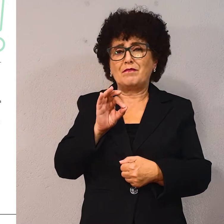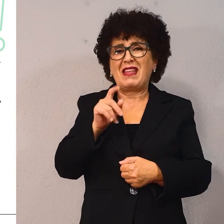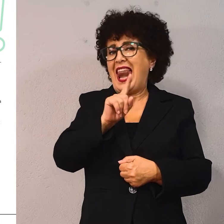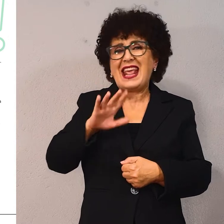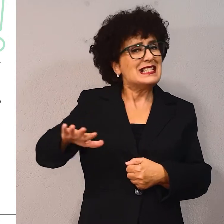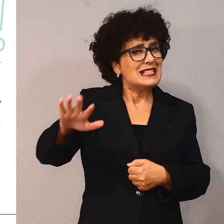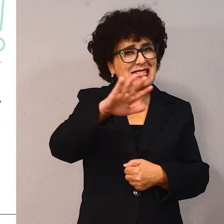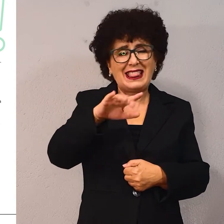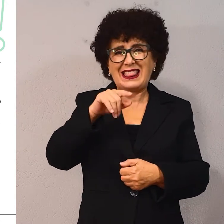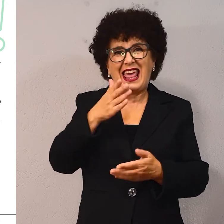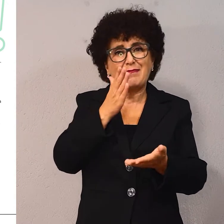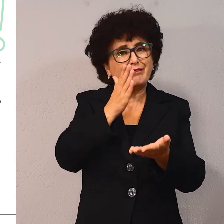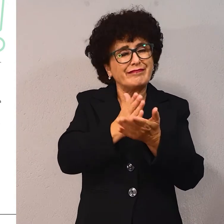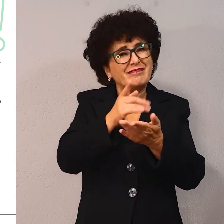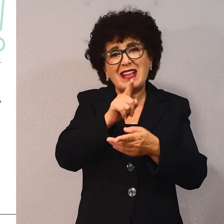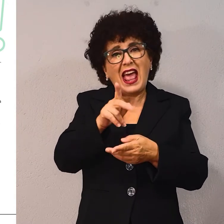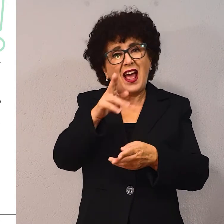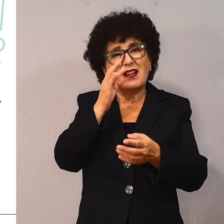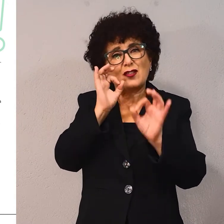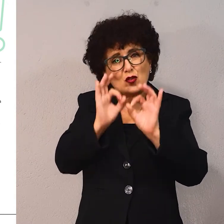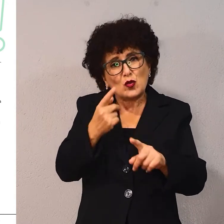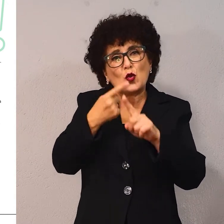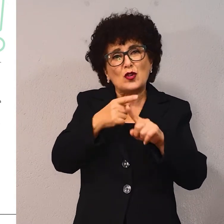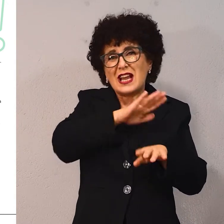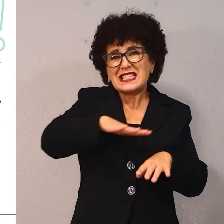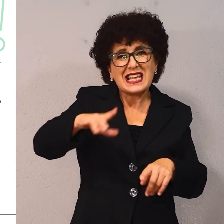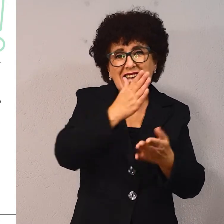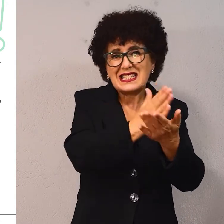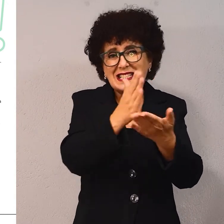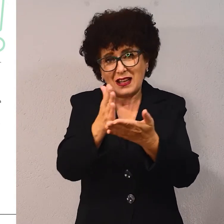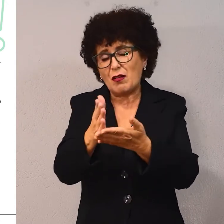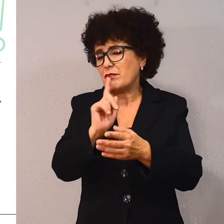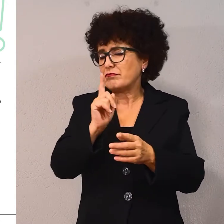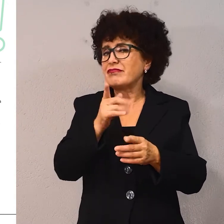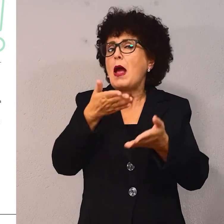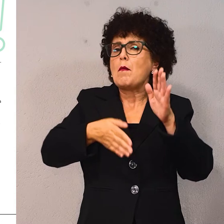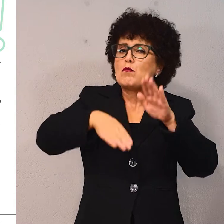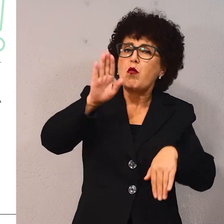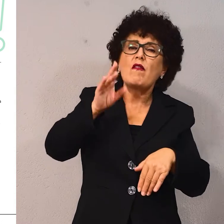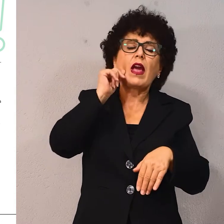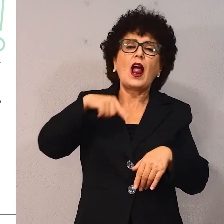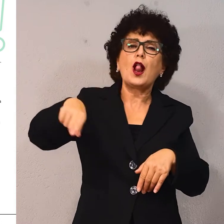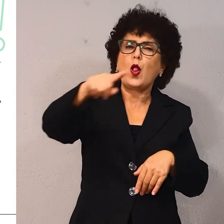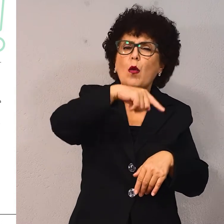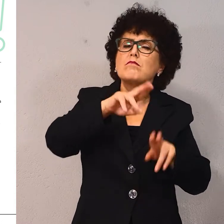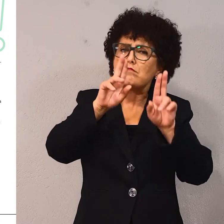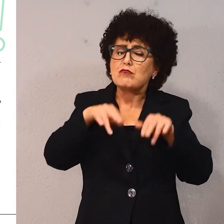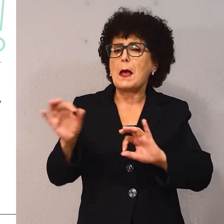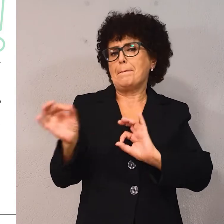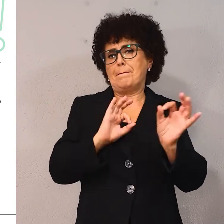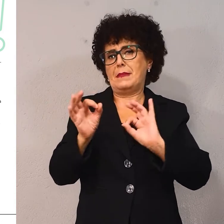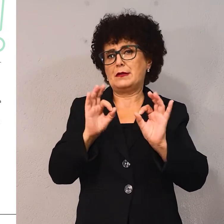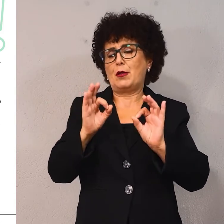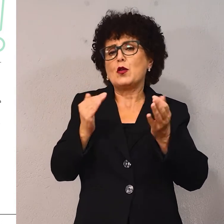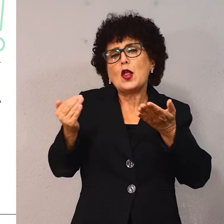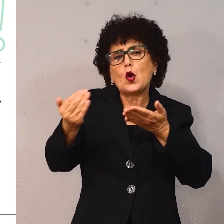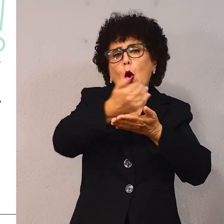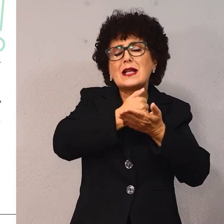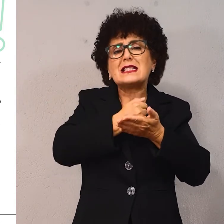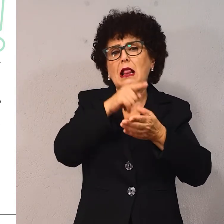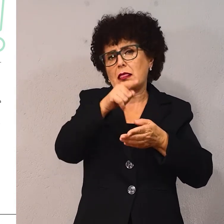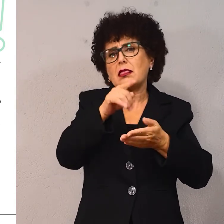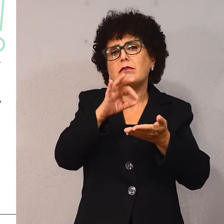сите контрацептивни методи се соодветни за секого, иако начелно повеќето луѓе можат безбедно да ги користат